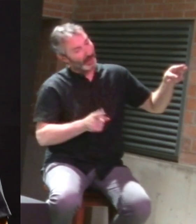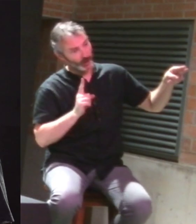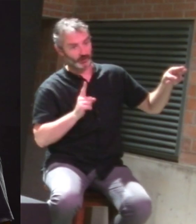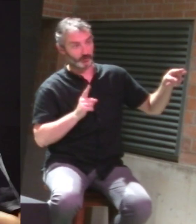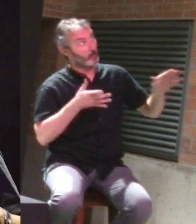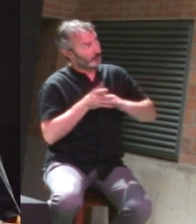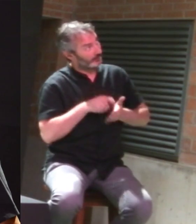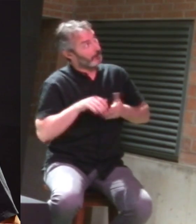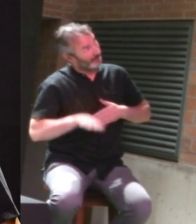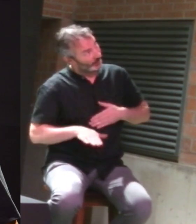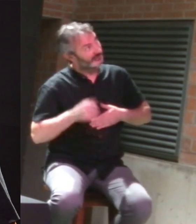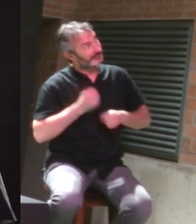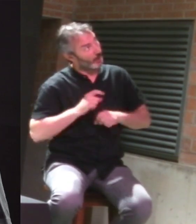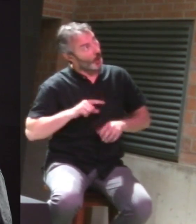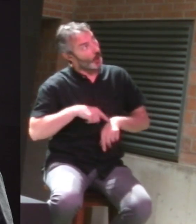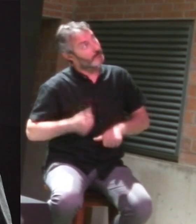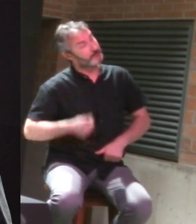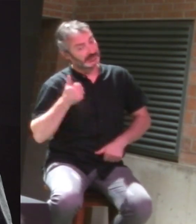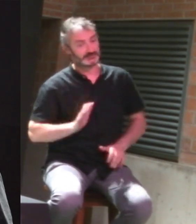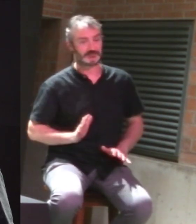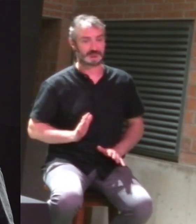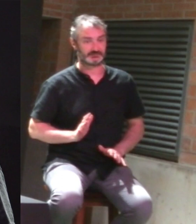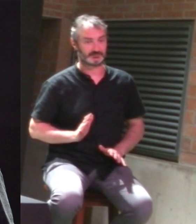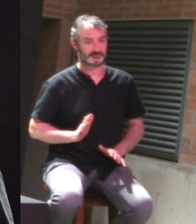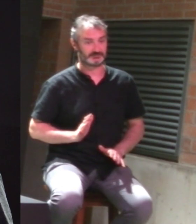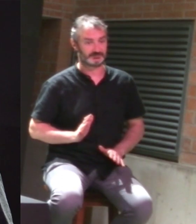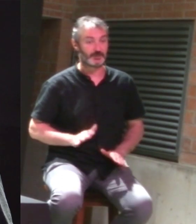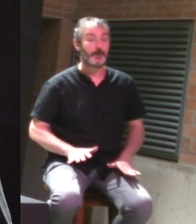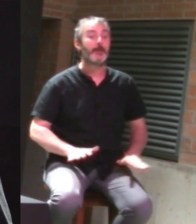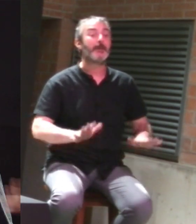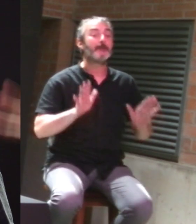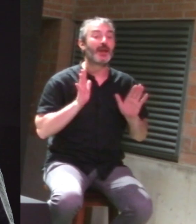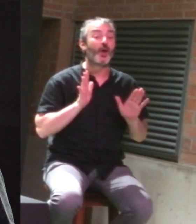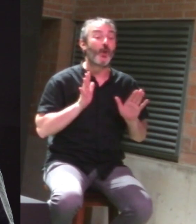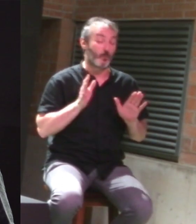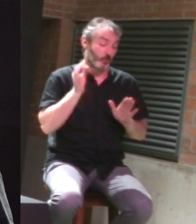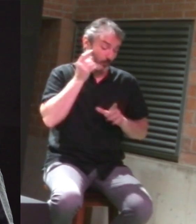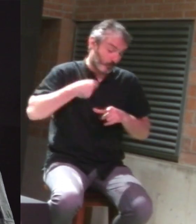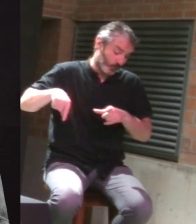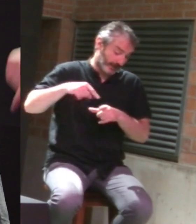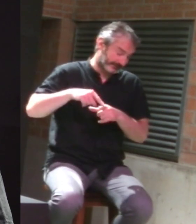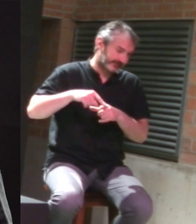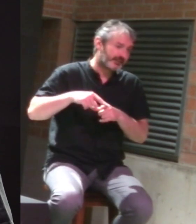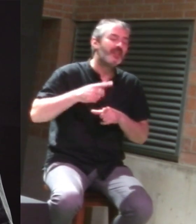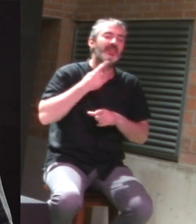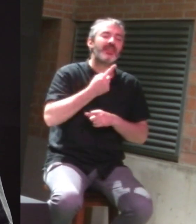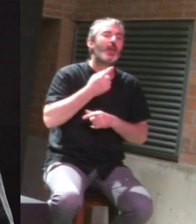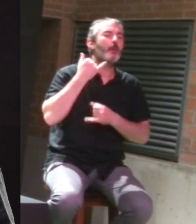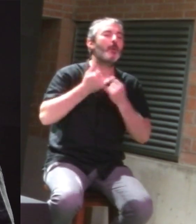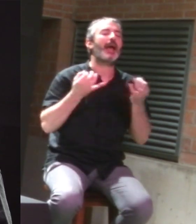razón, cobraban menos y trabajaban más horas. Pero el problema, según estas mujeres y según este